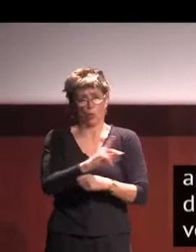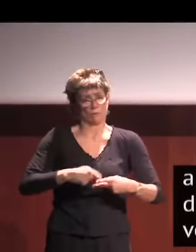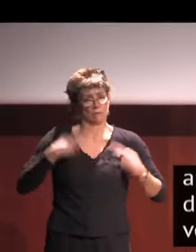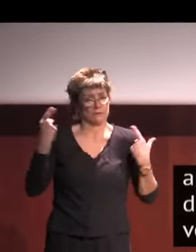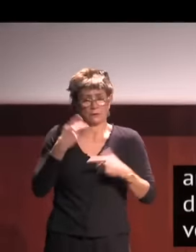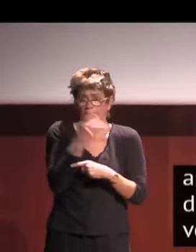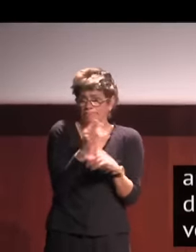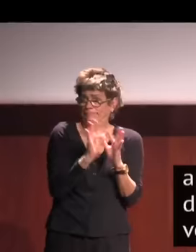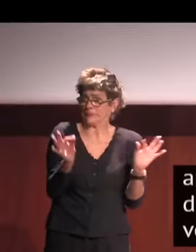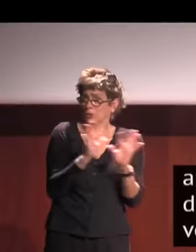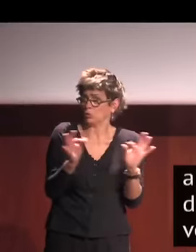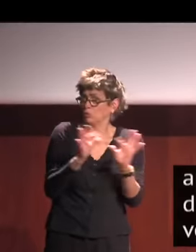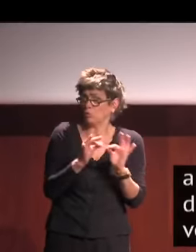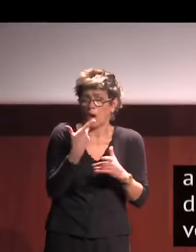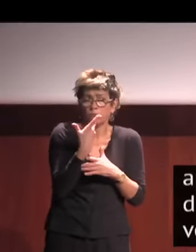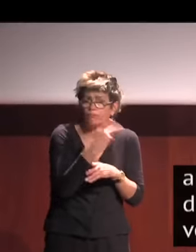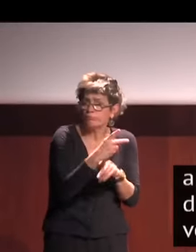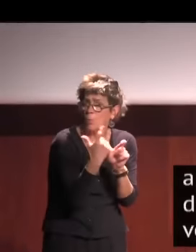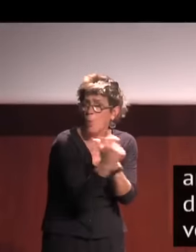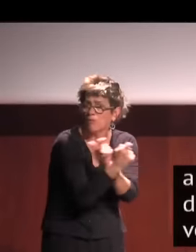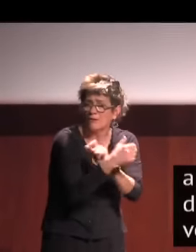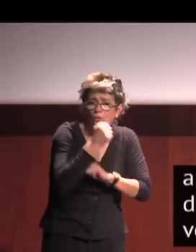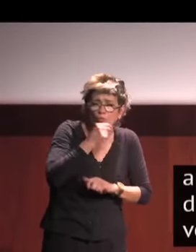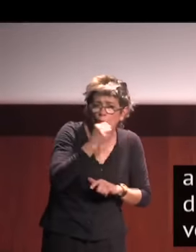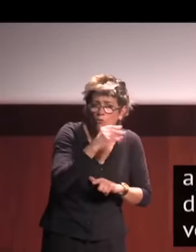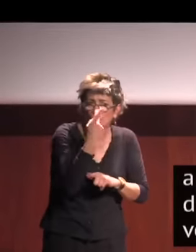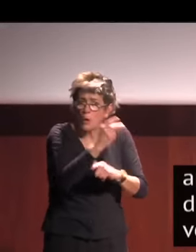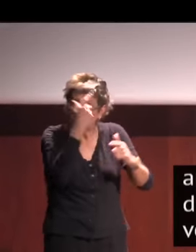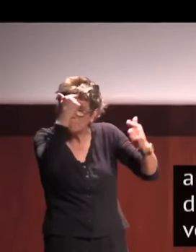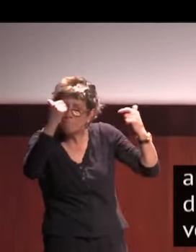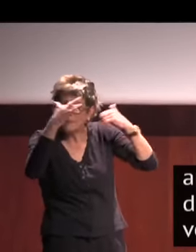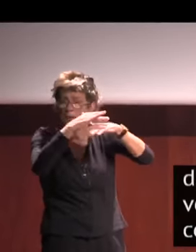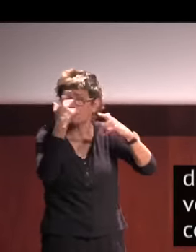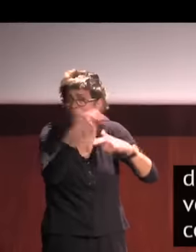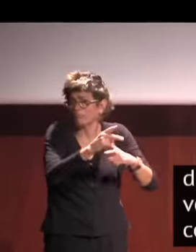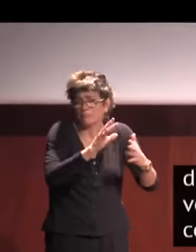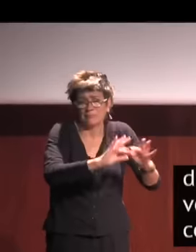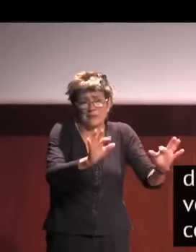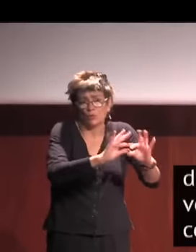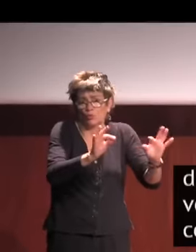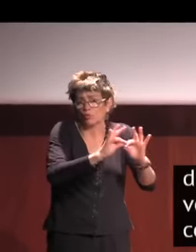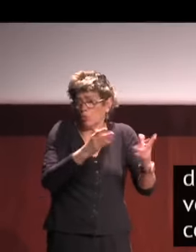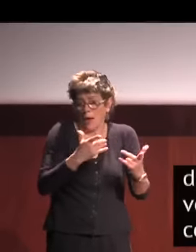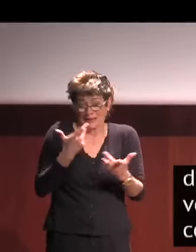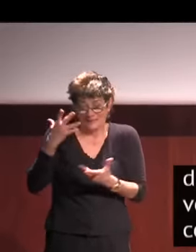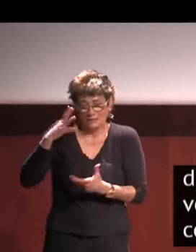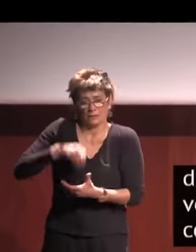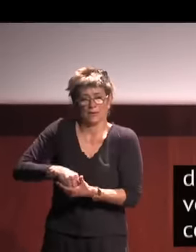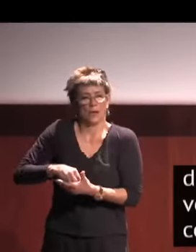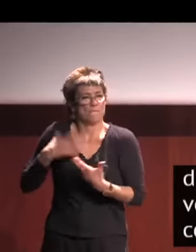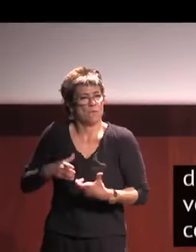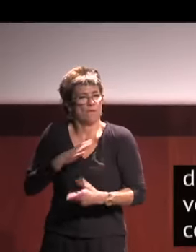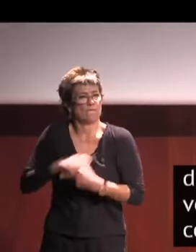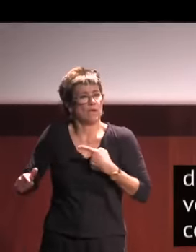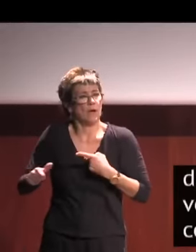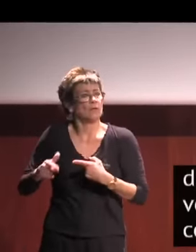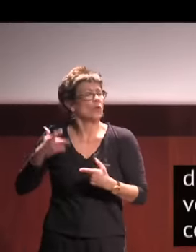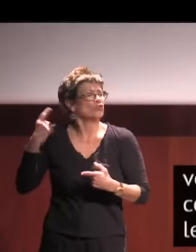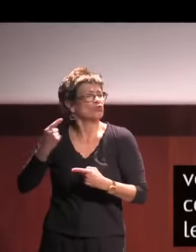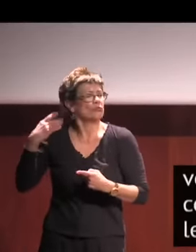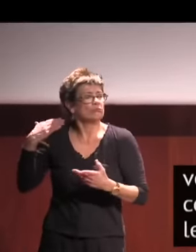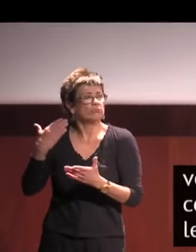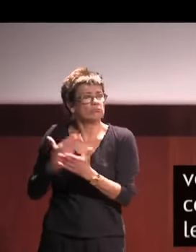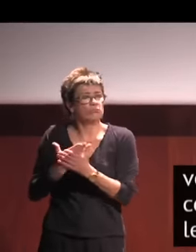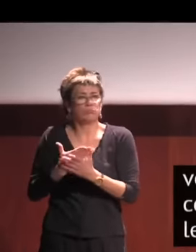et leurs récits, leurs conversations de tous les jours, leurs mythes communs et les leçons qu'ils se transmettent les uns aux autres. Nous avons toujours eu le sentiment